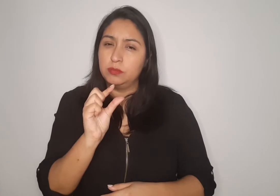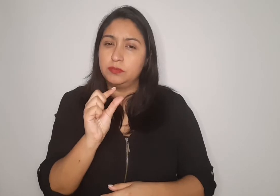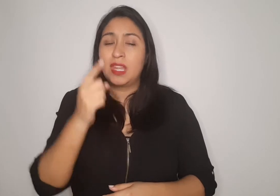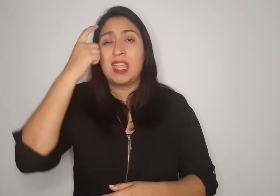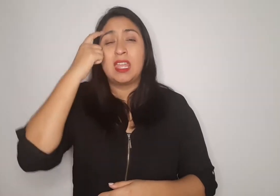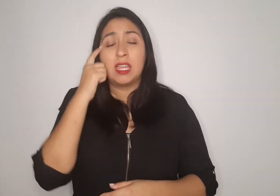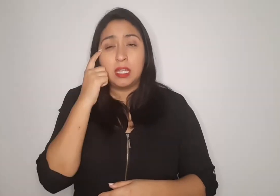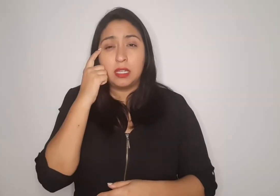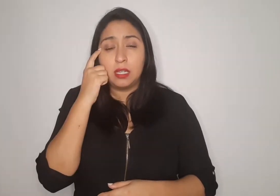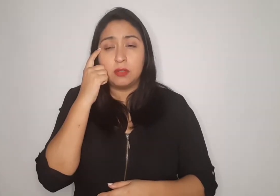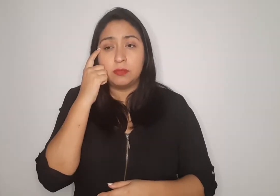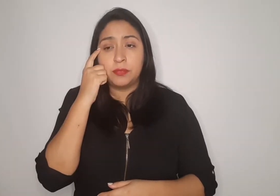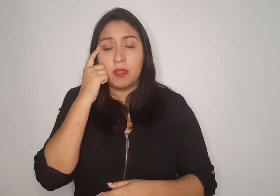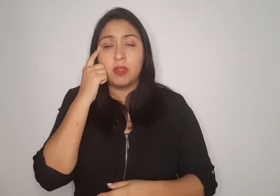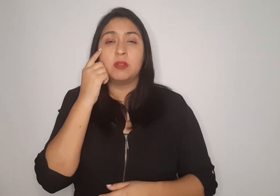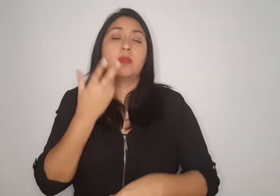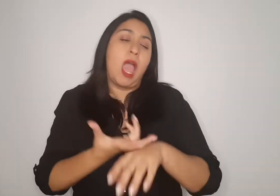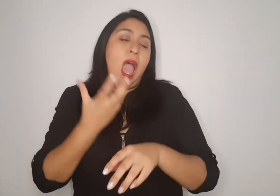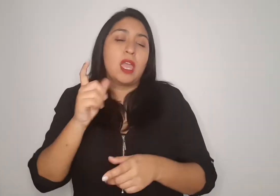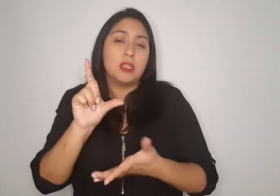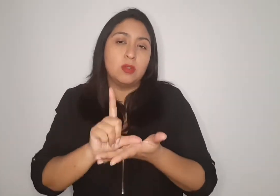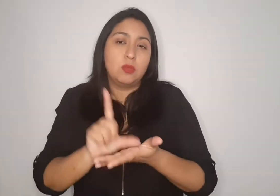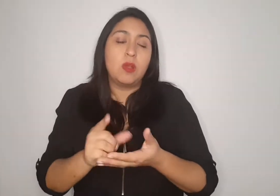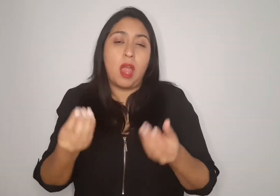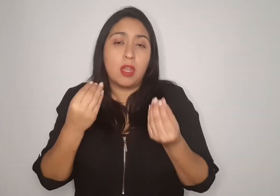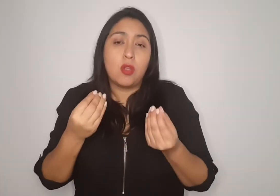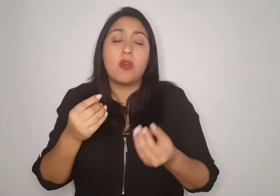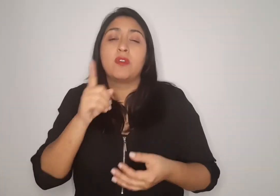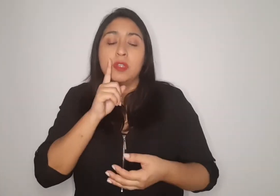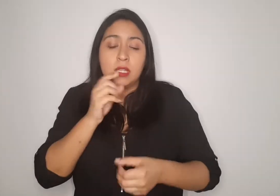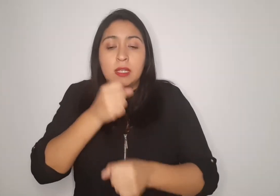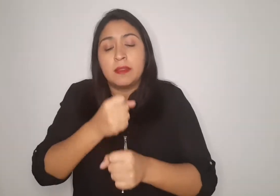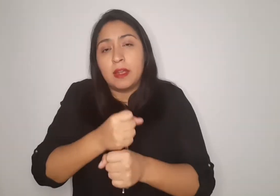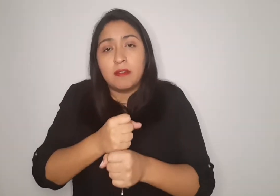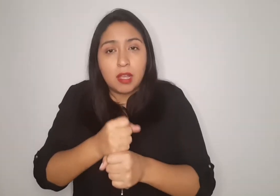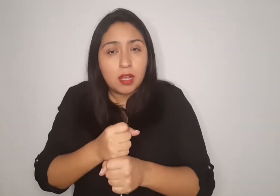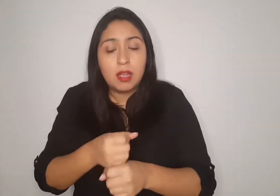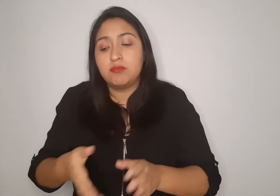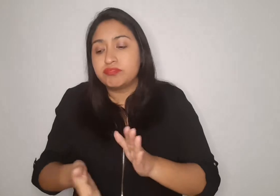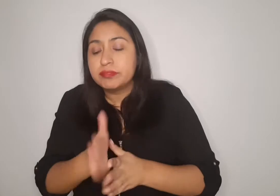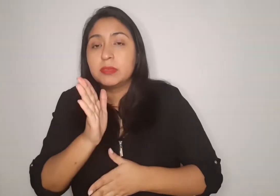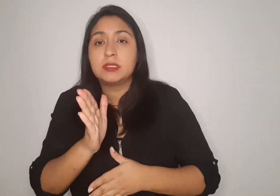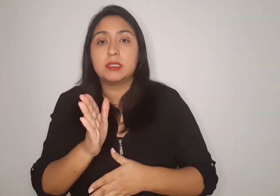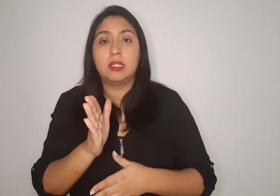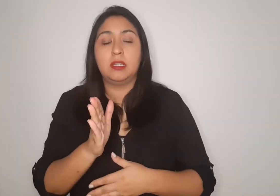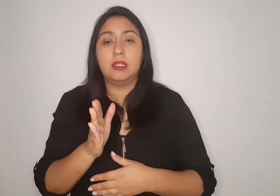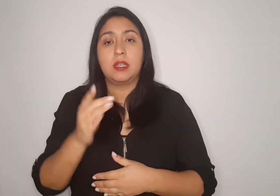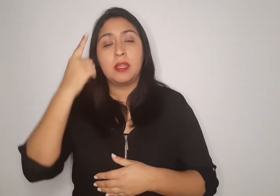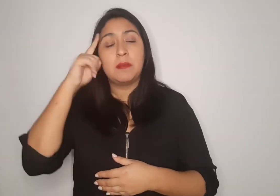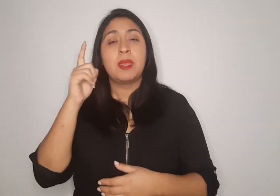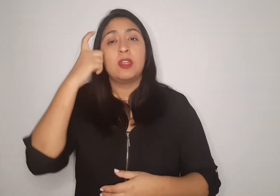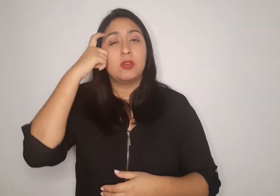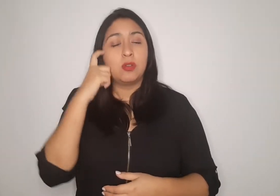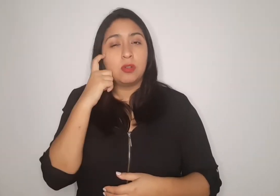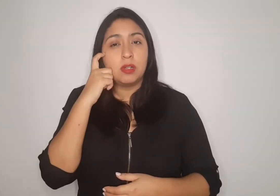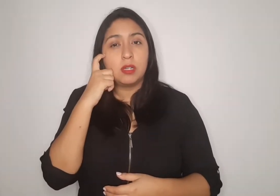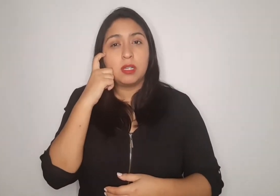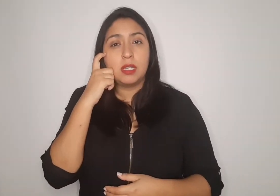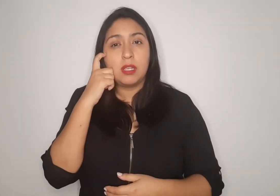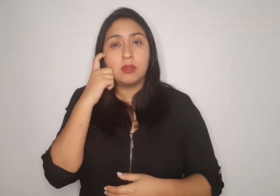Creo que hay sectores que sí se sale la gente porque tiene que trabajar y todo ese cuento. Creo que hay un poquito mejor